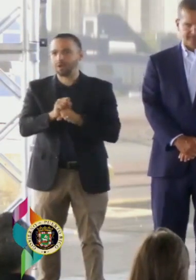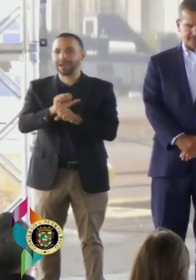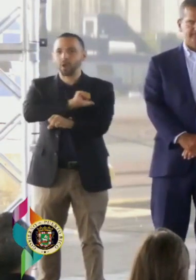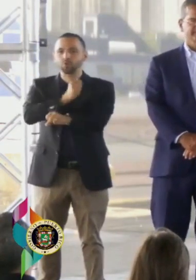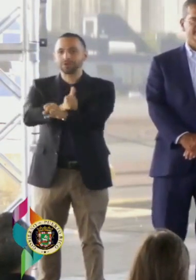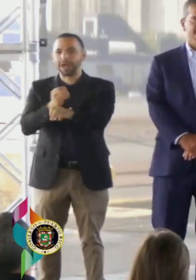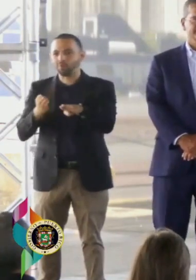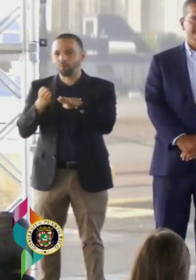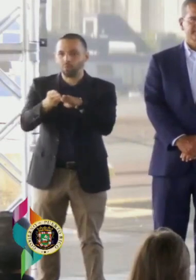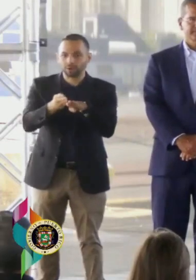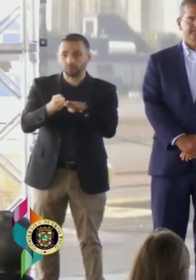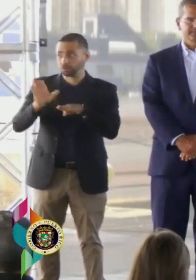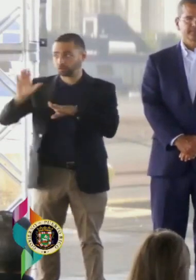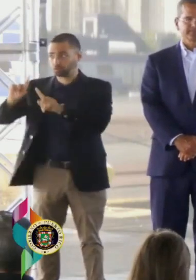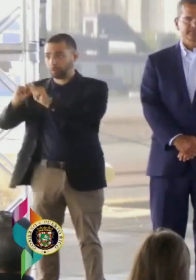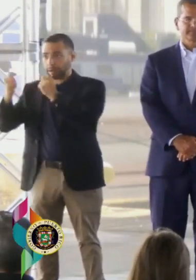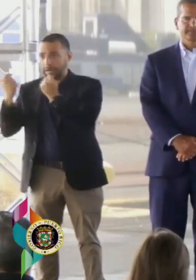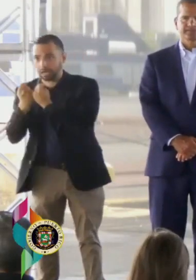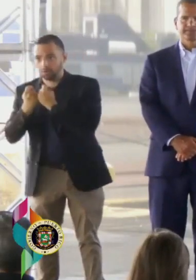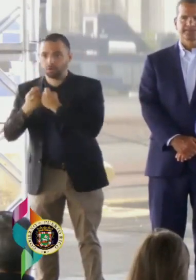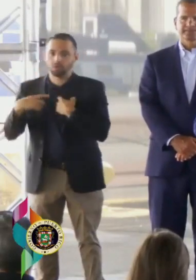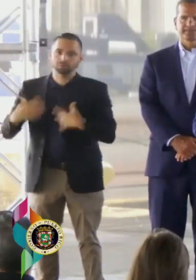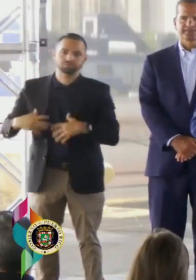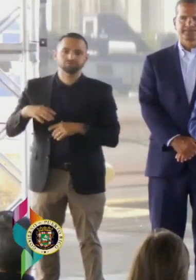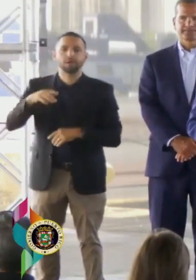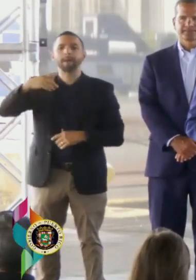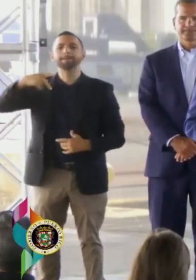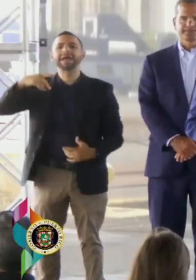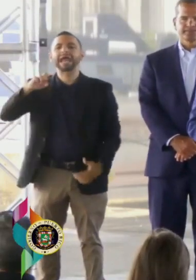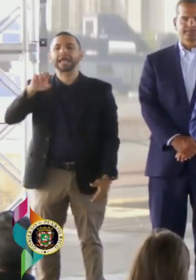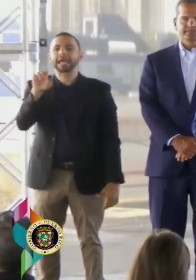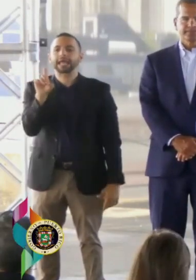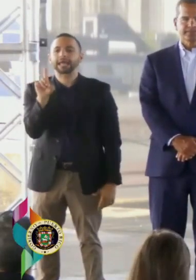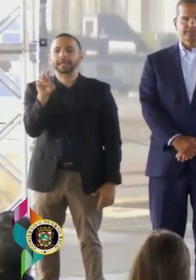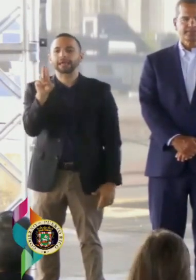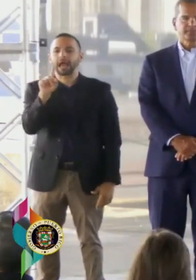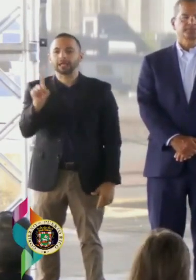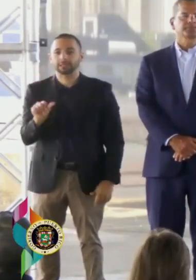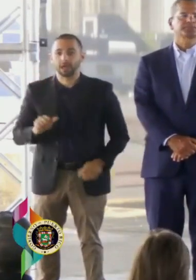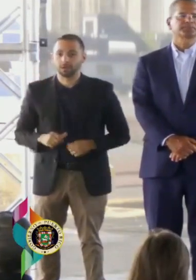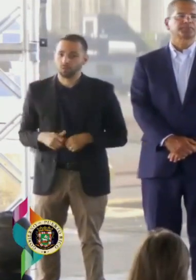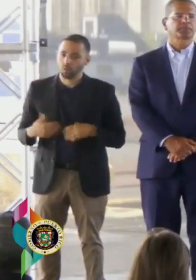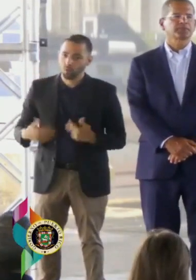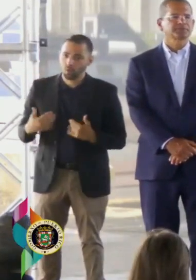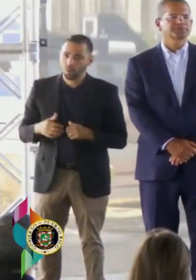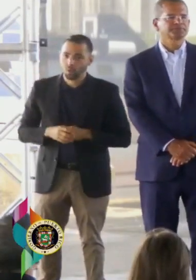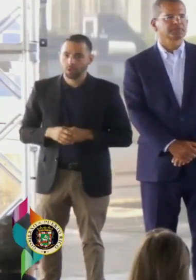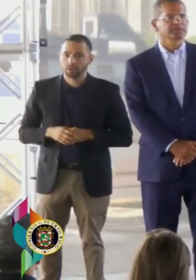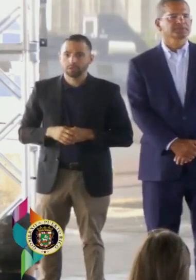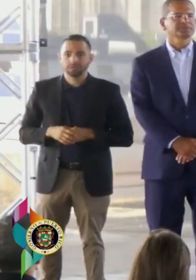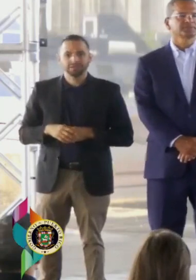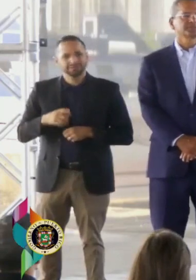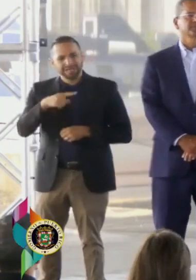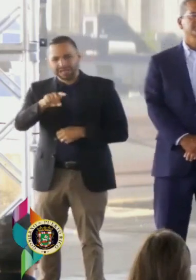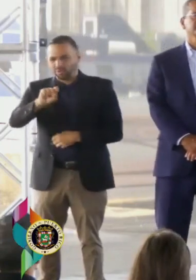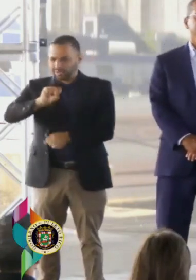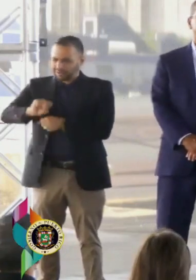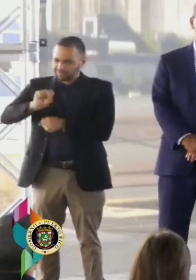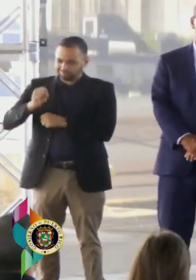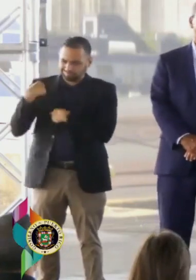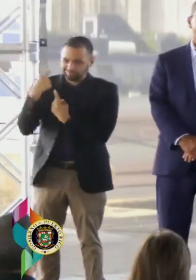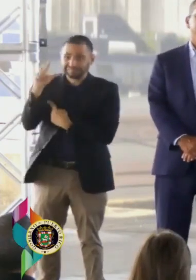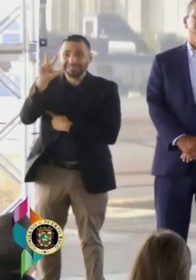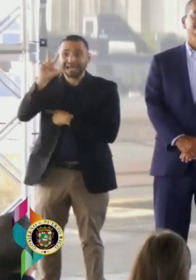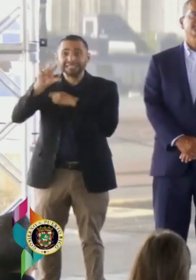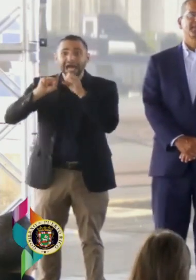junto con su equipo romel pedra que está aquí también e y de verdad lo que ellos han hecho en los últimos dos o TR